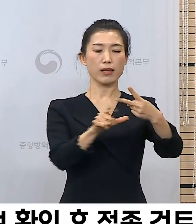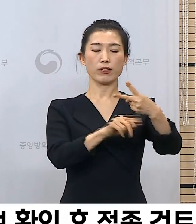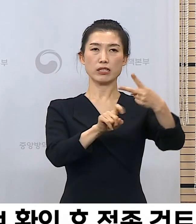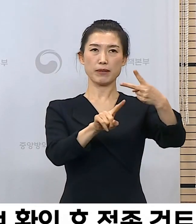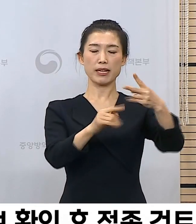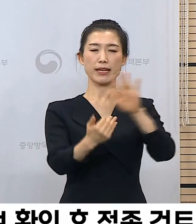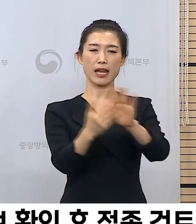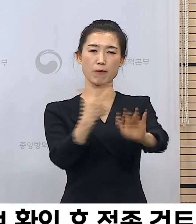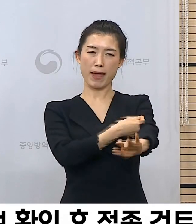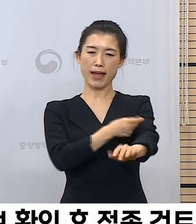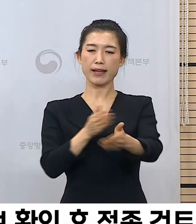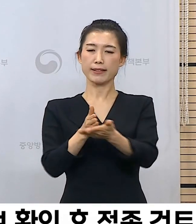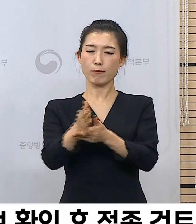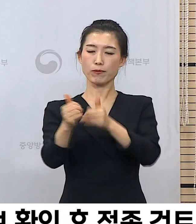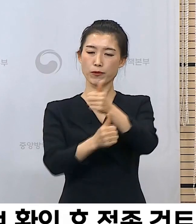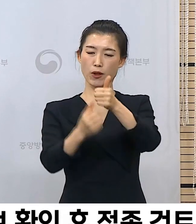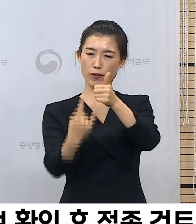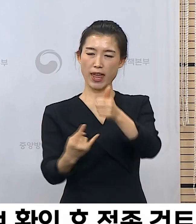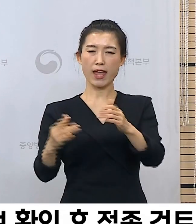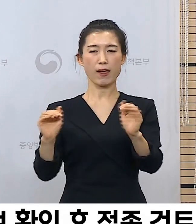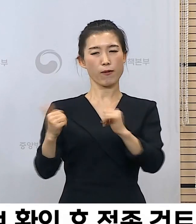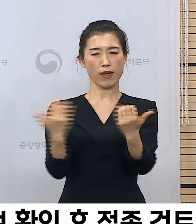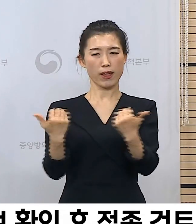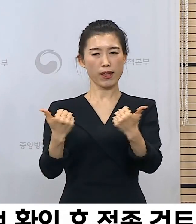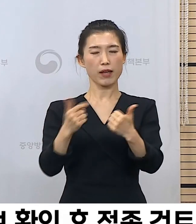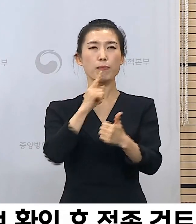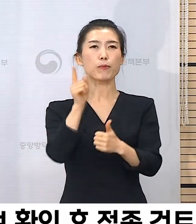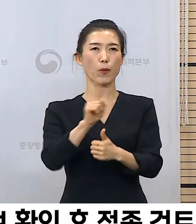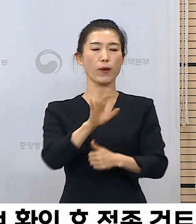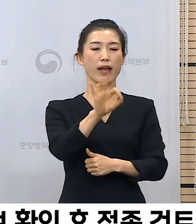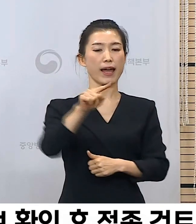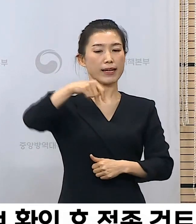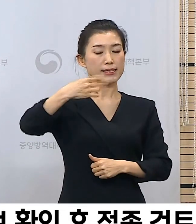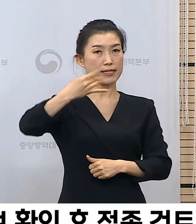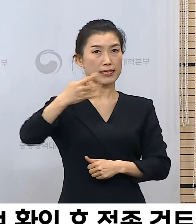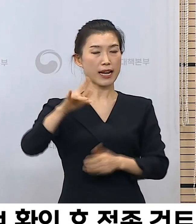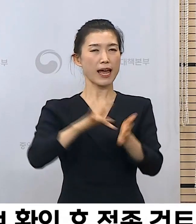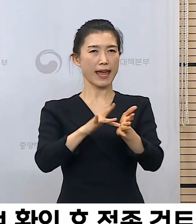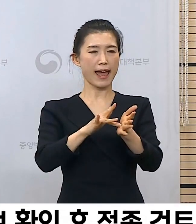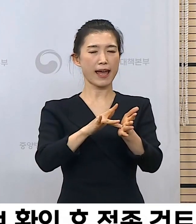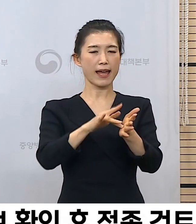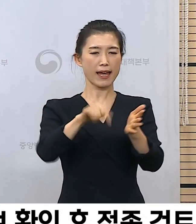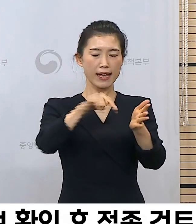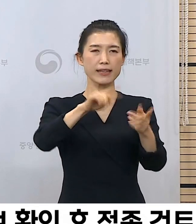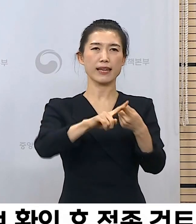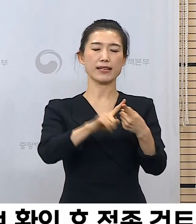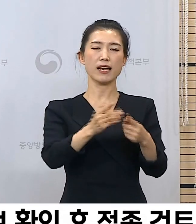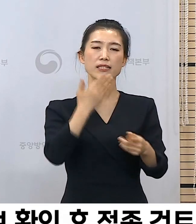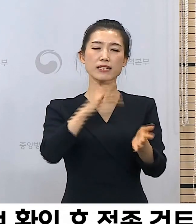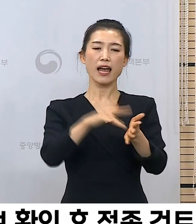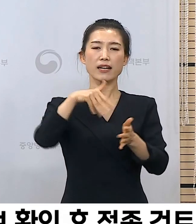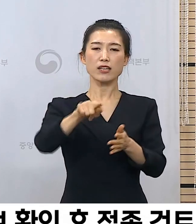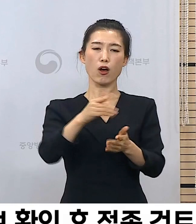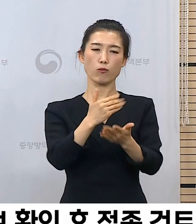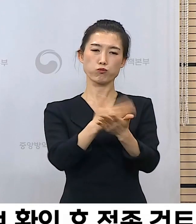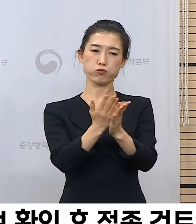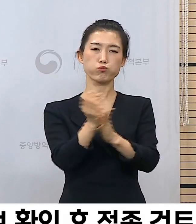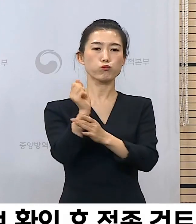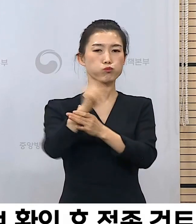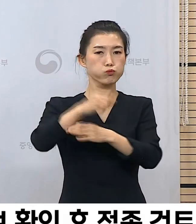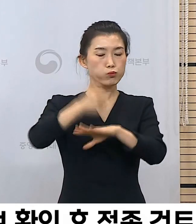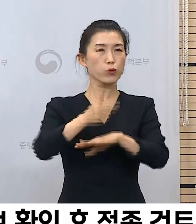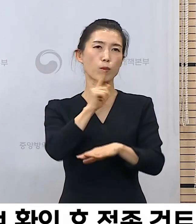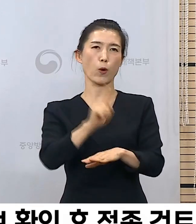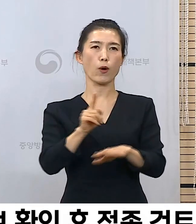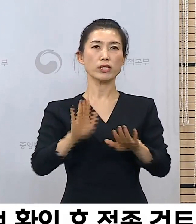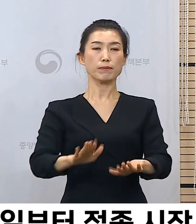개최된 예방접종 전문위원회에서는 아스트라제네카 백신의 식품의약품 안전처 품목 허가 결과,